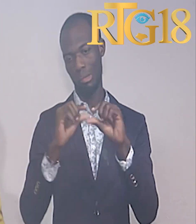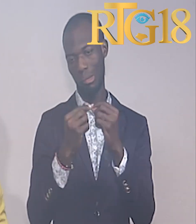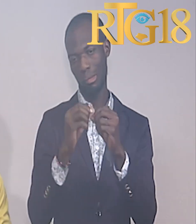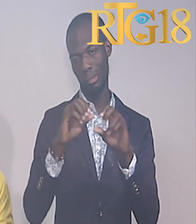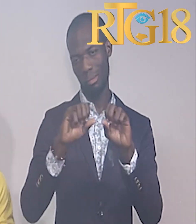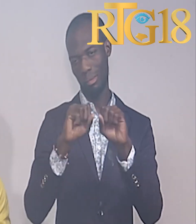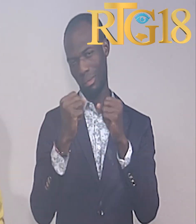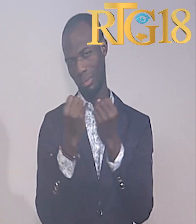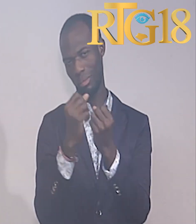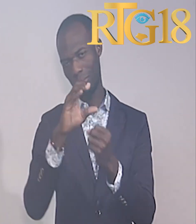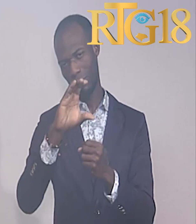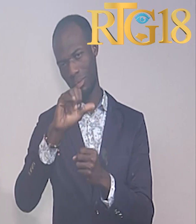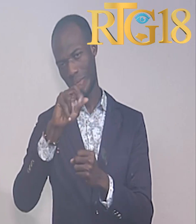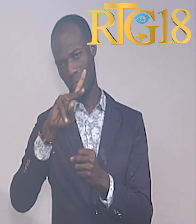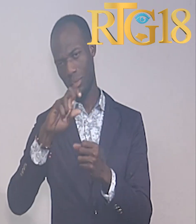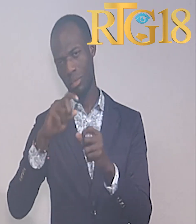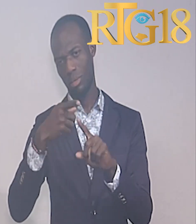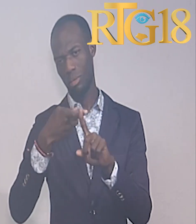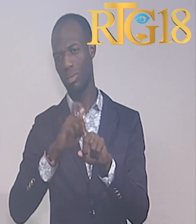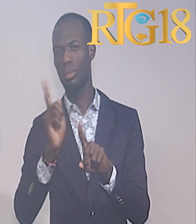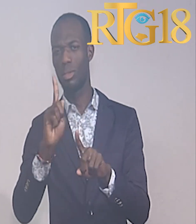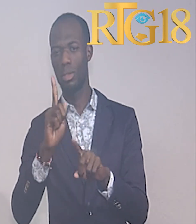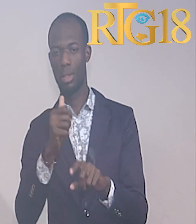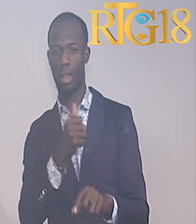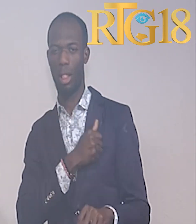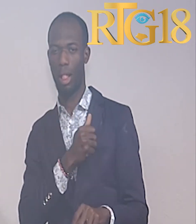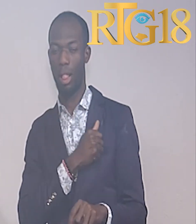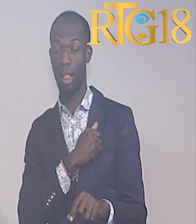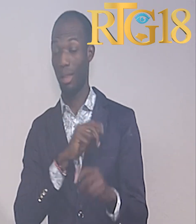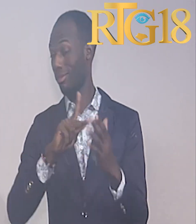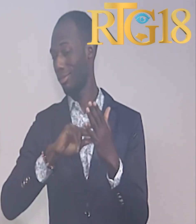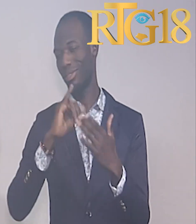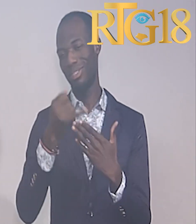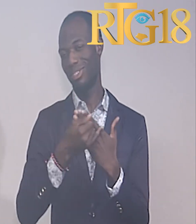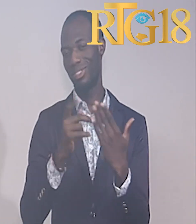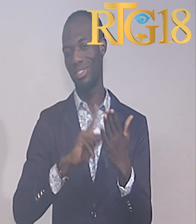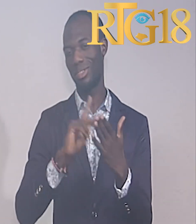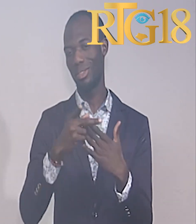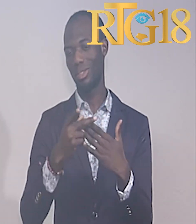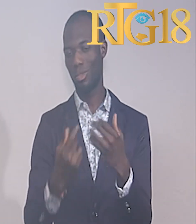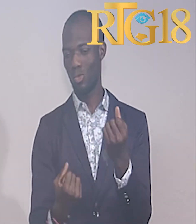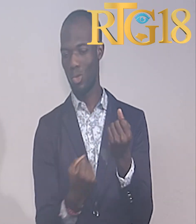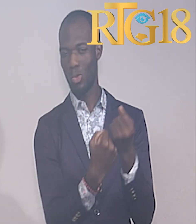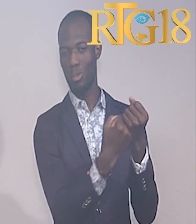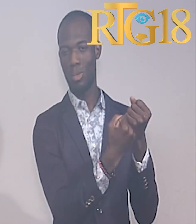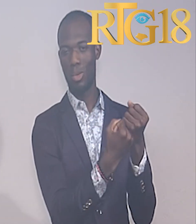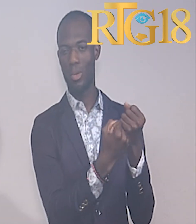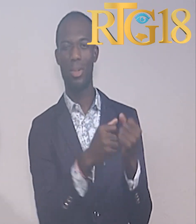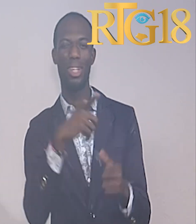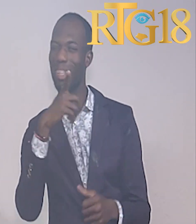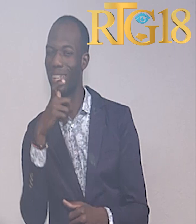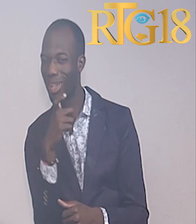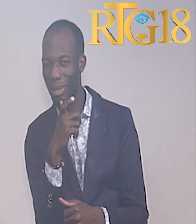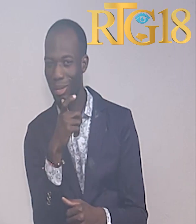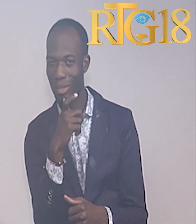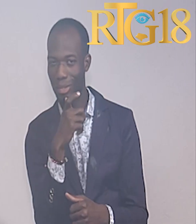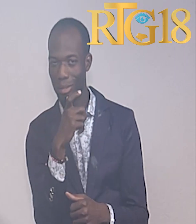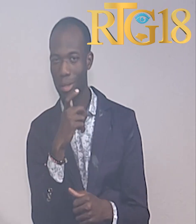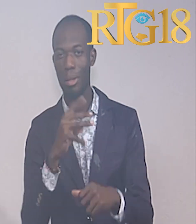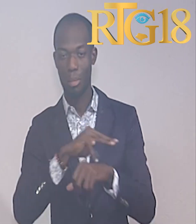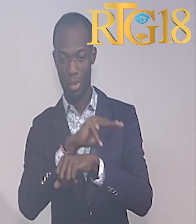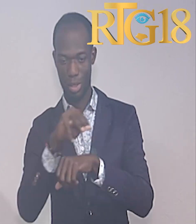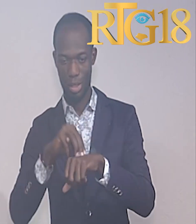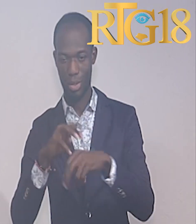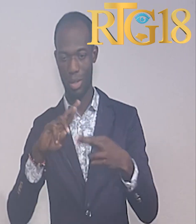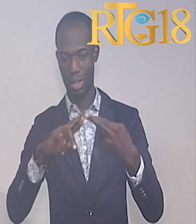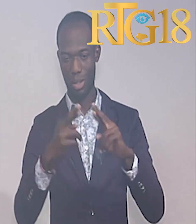civile au Canada. Et ce projet est financé par le ministère des Relations